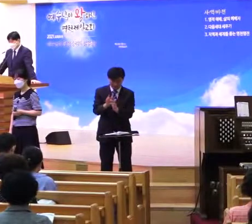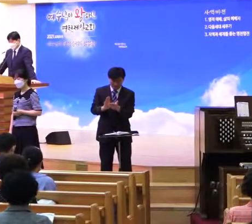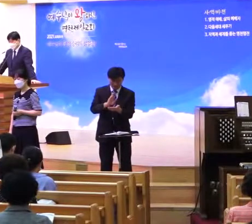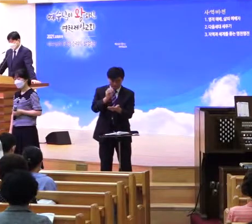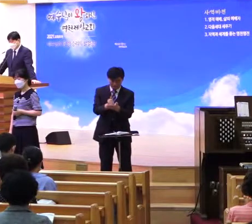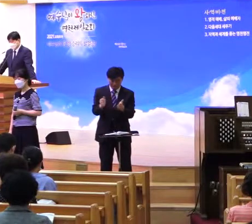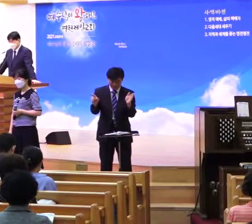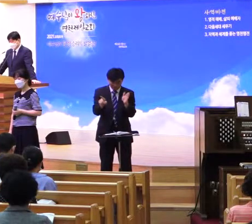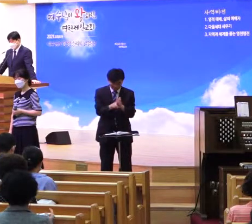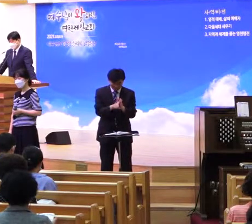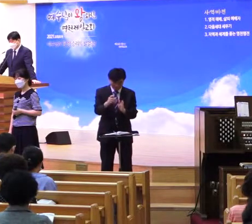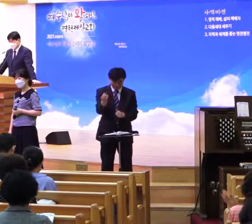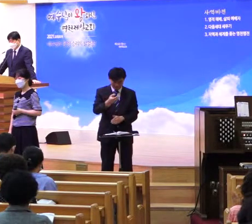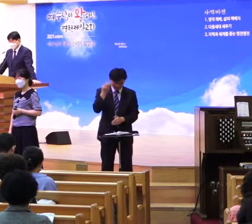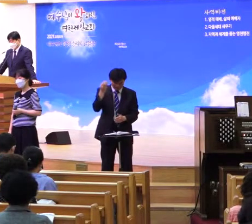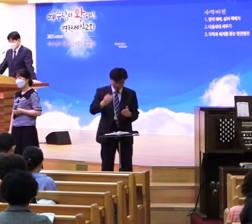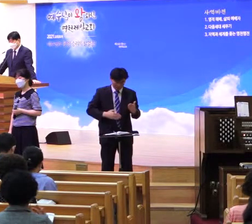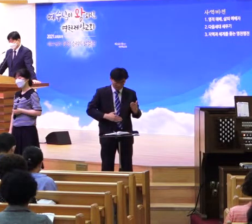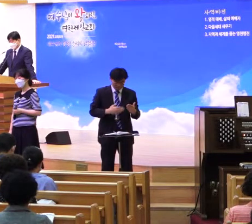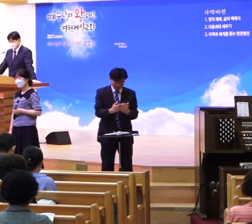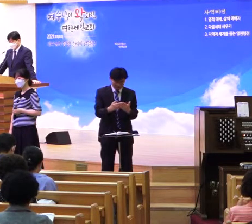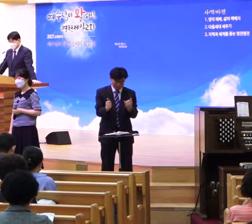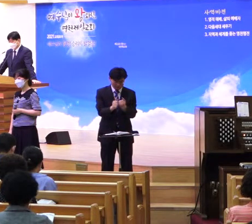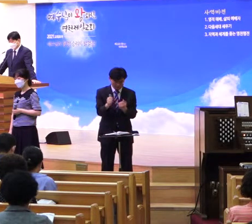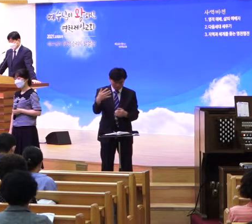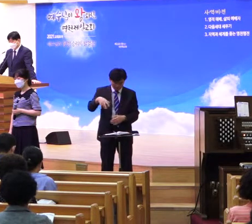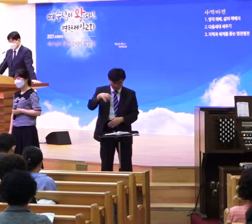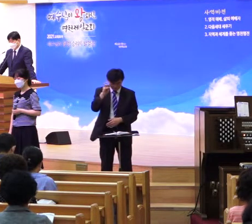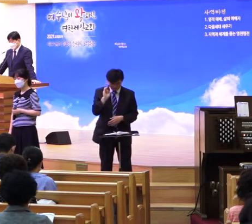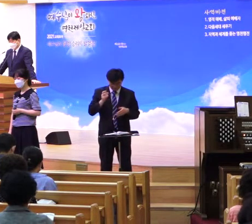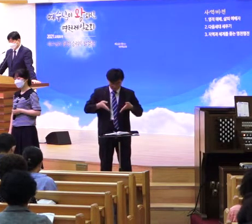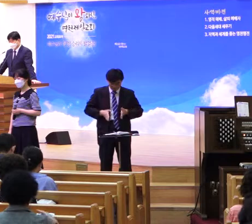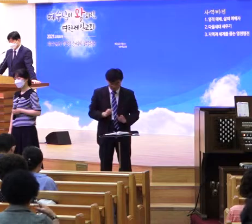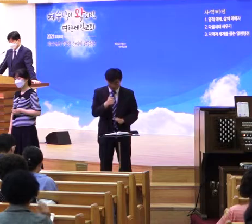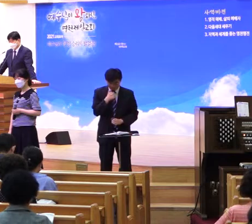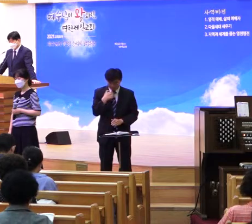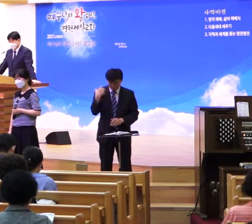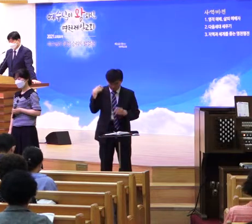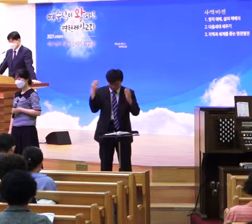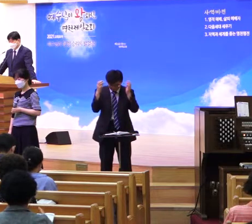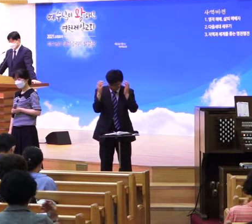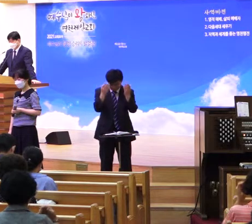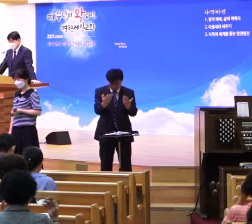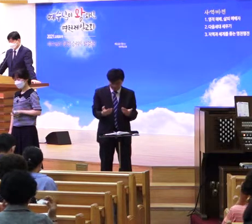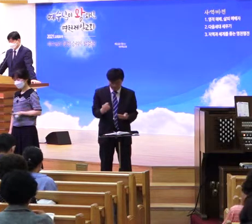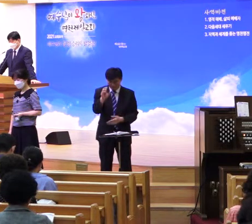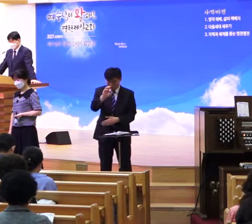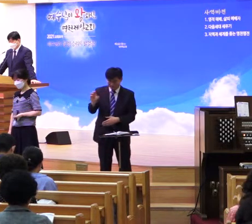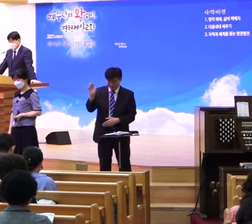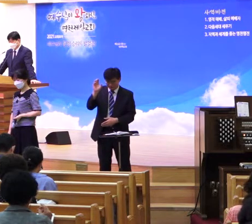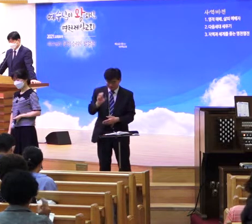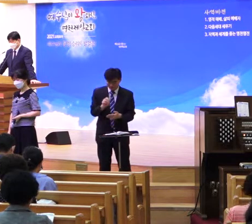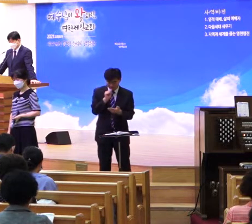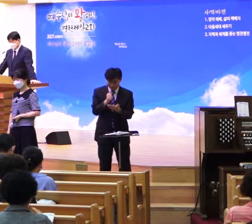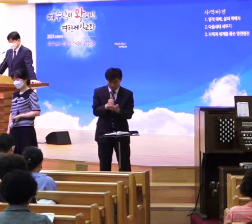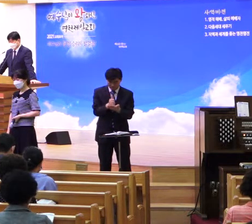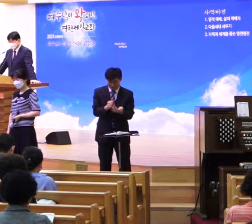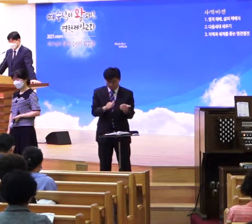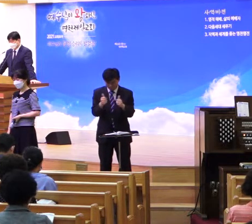성령으로 잉태되어 공정녀 마리아에게서 나시고 본디오 빌라토에게 고난을 받아 십자가에 못 박혀